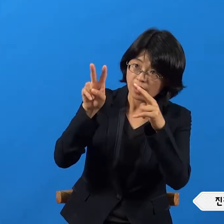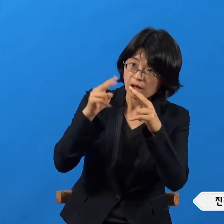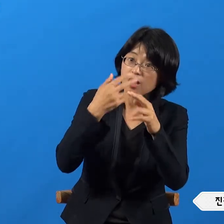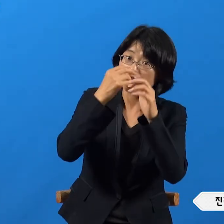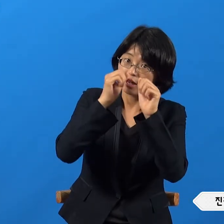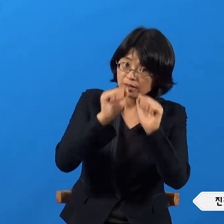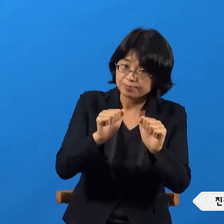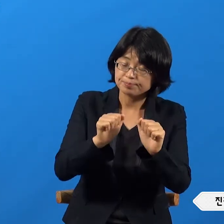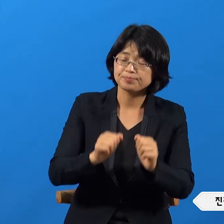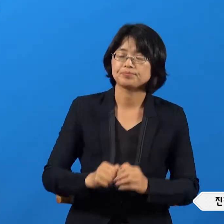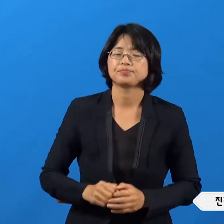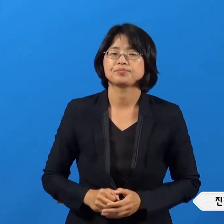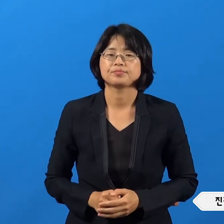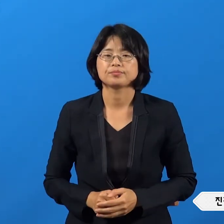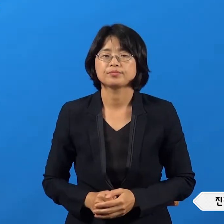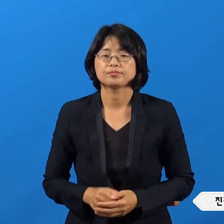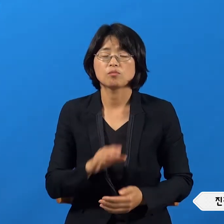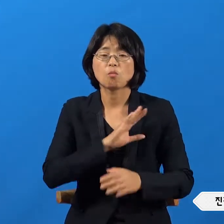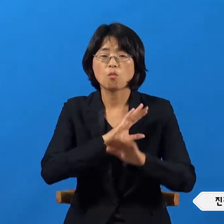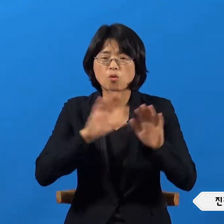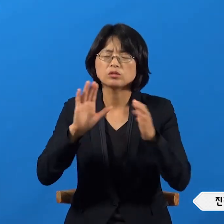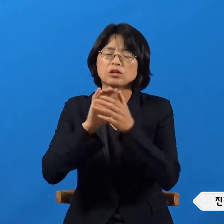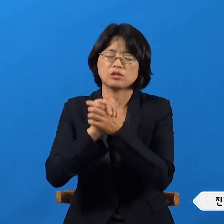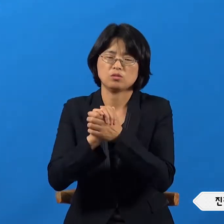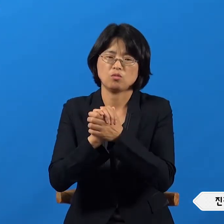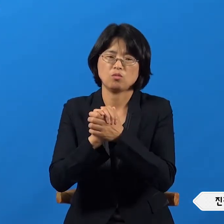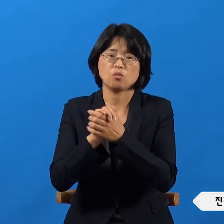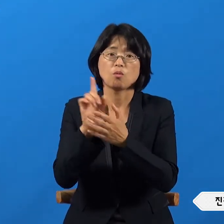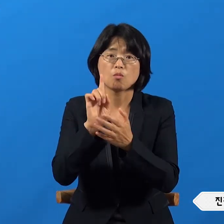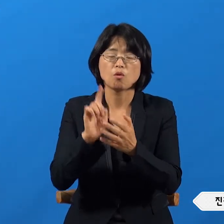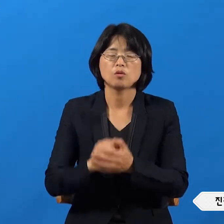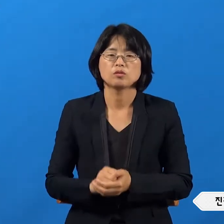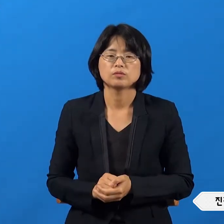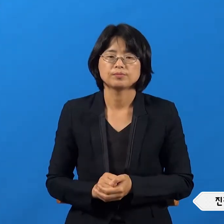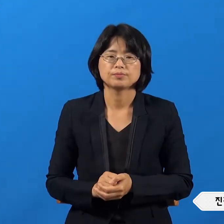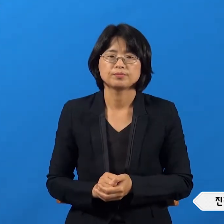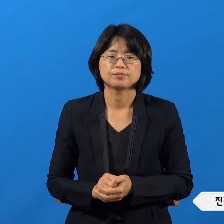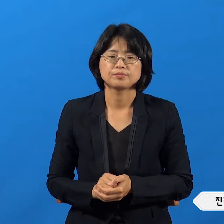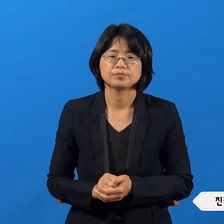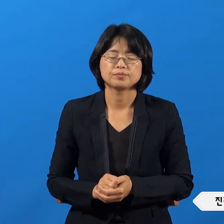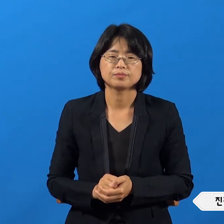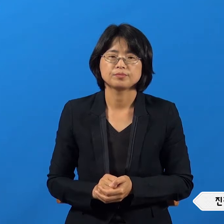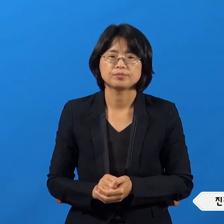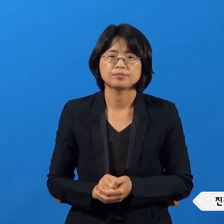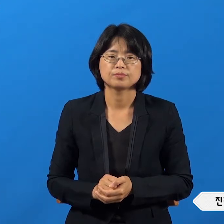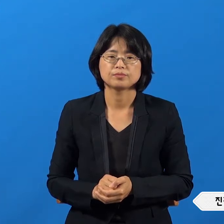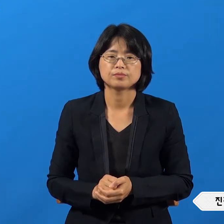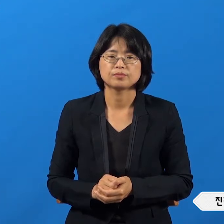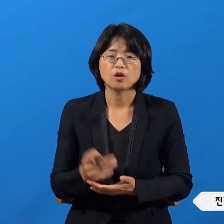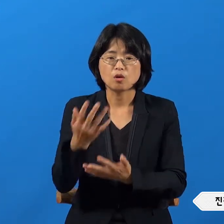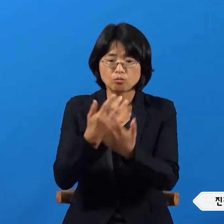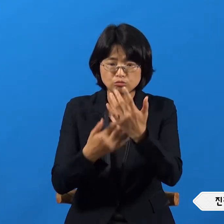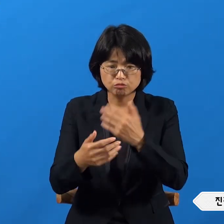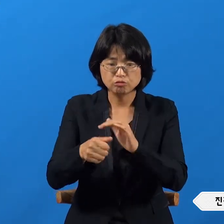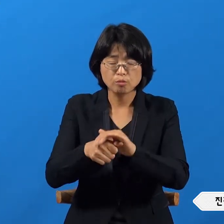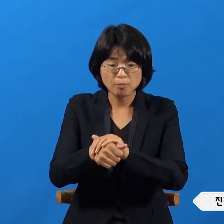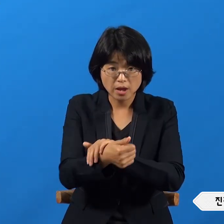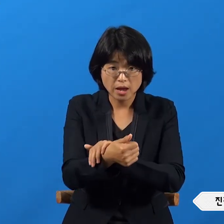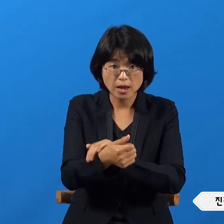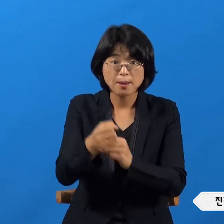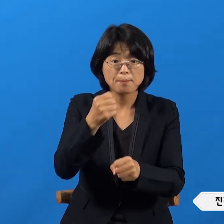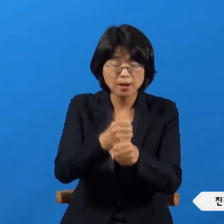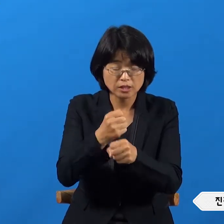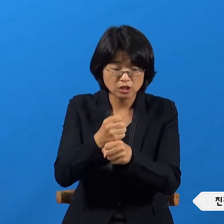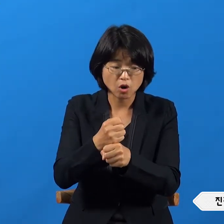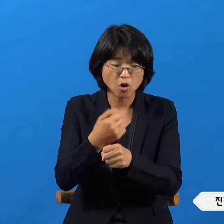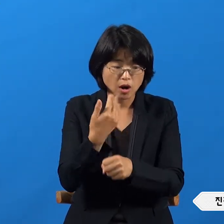기도합니다. 마치 주님은 바로 말씀합니다. 불뱀을 만들어라. 모두 살겠다. 마치